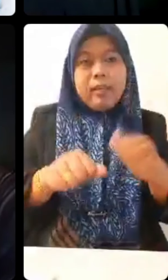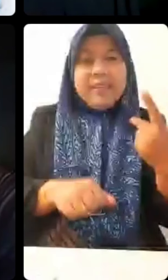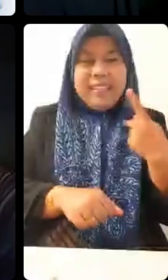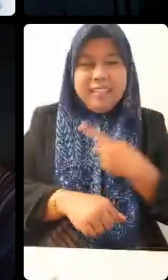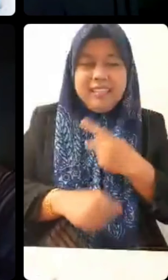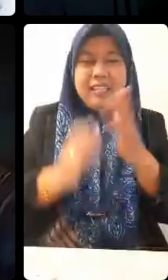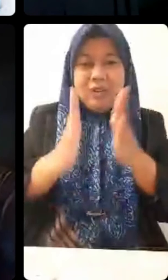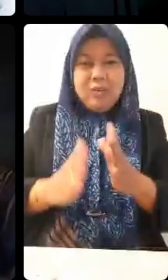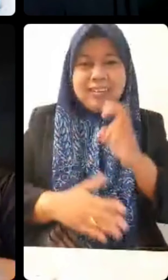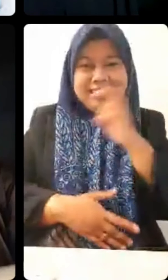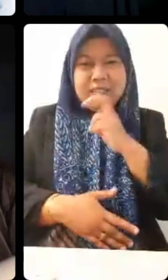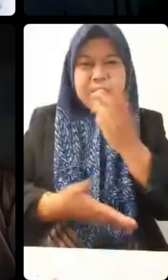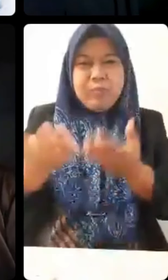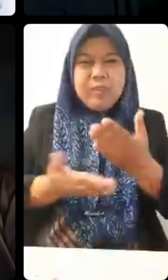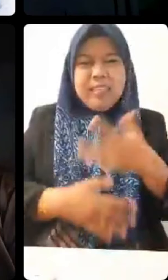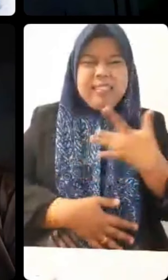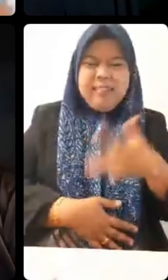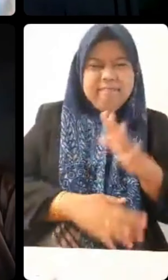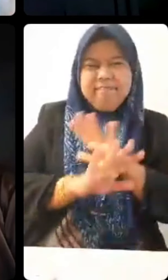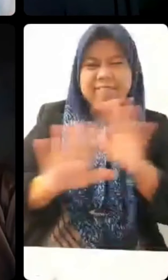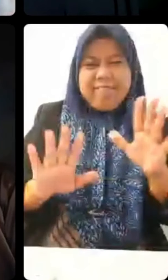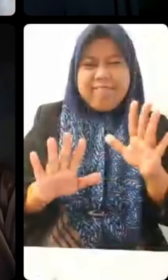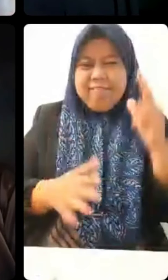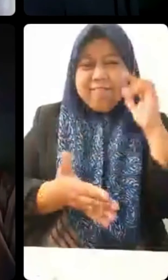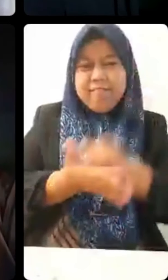kat dia orang. Boleh je sebenarnya.